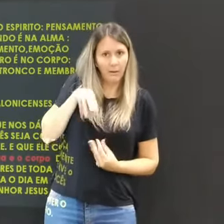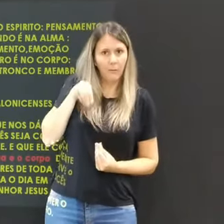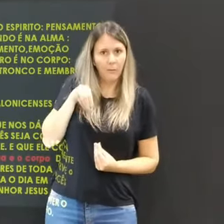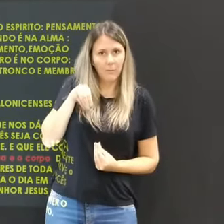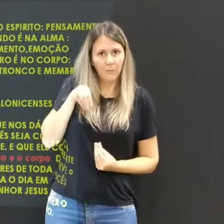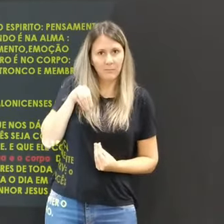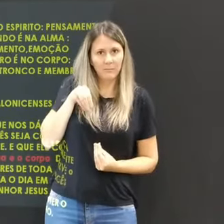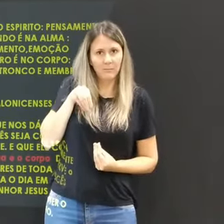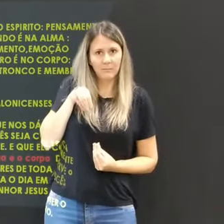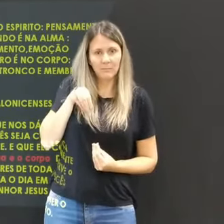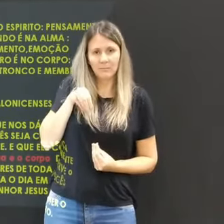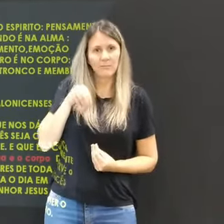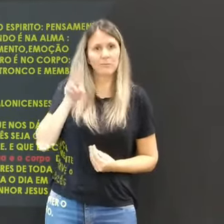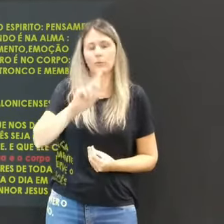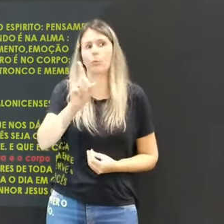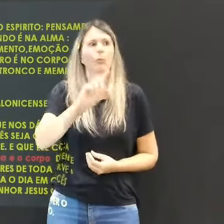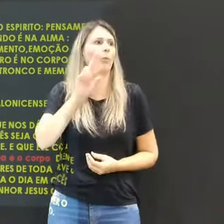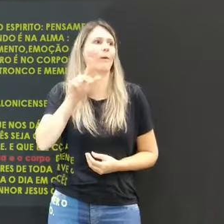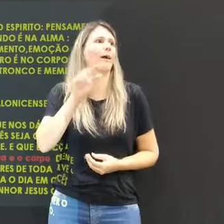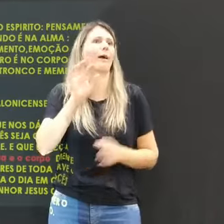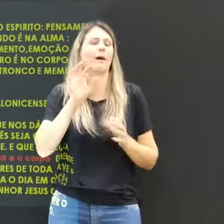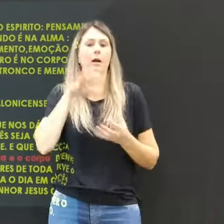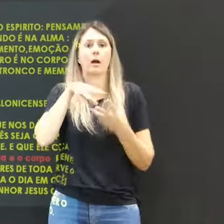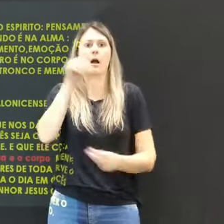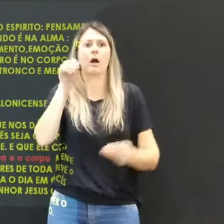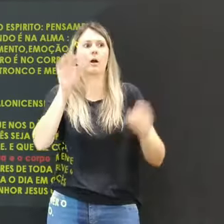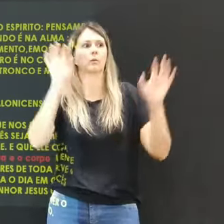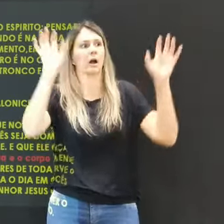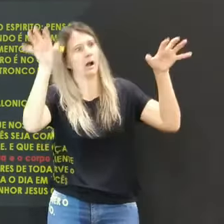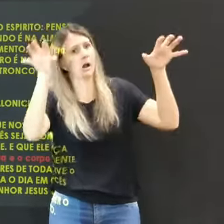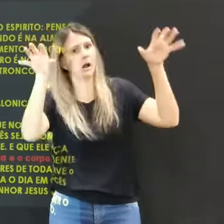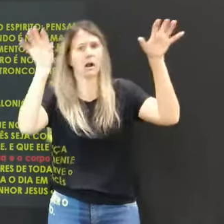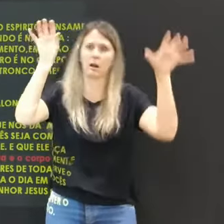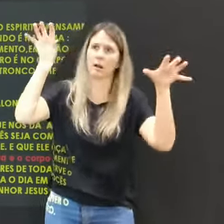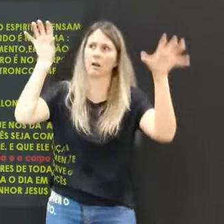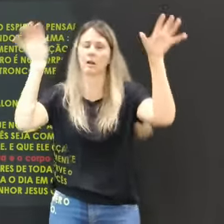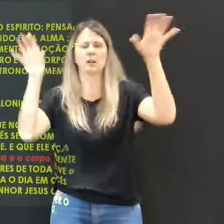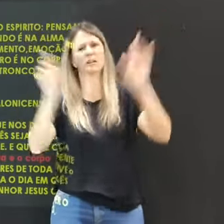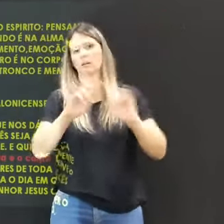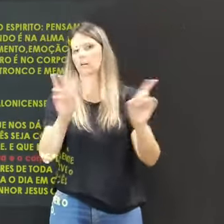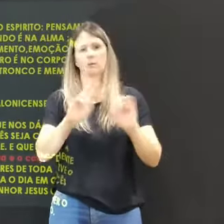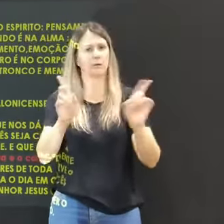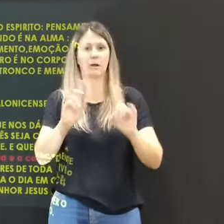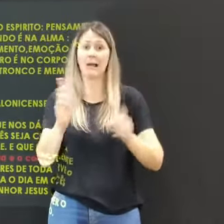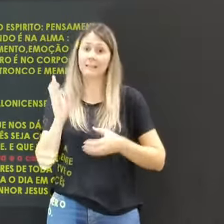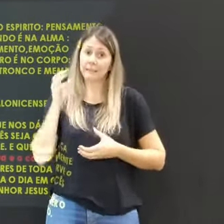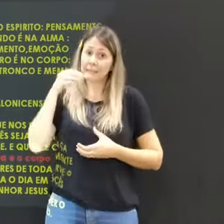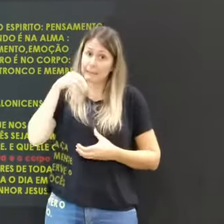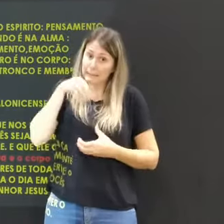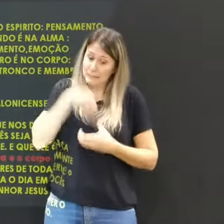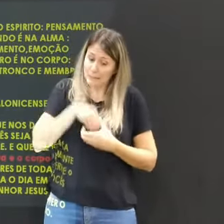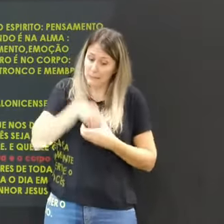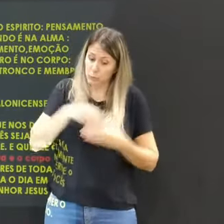nossa alma dentro do nosso corpo. Por exemplo, não é a alma de fantasma, não. É dentro,